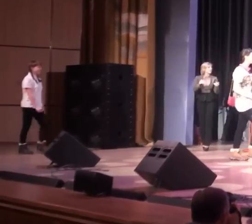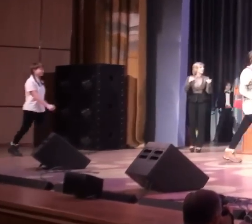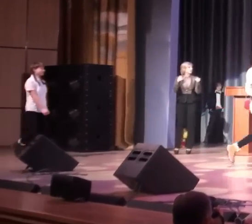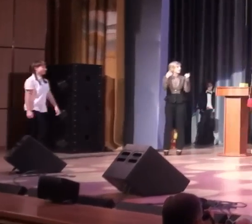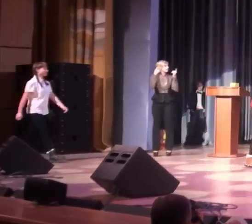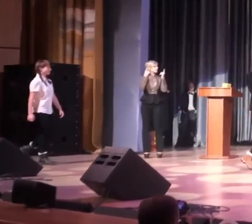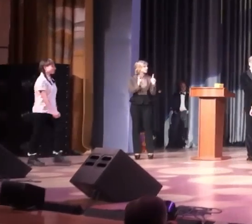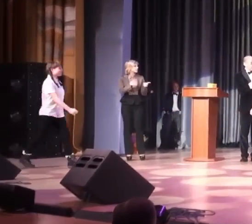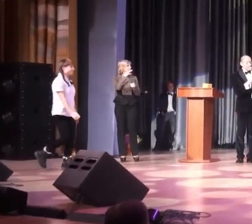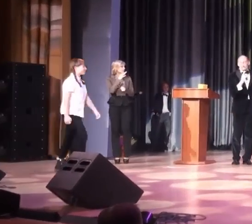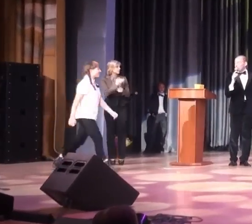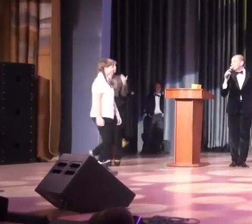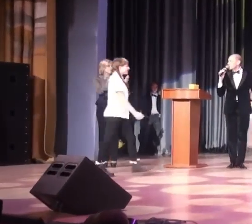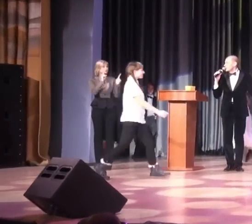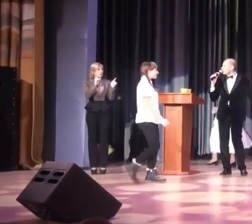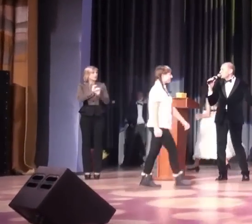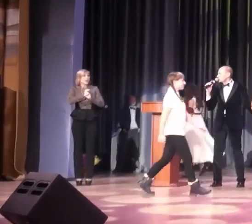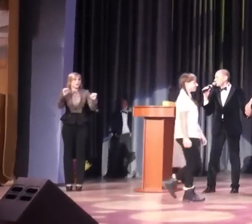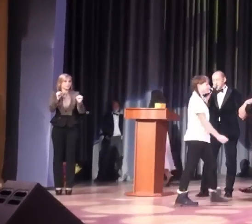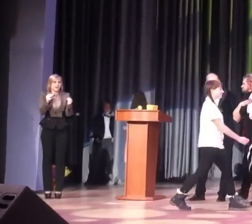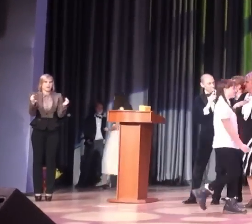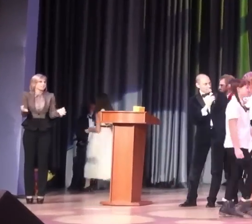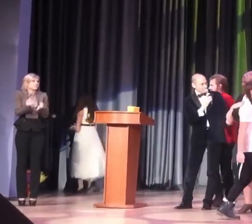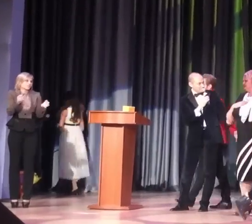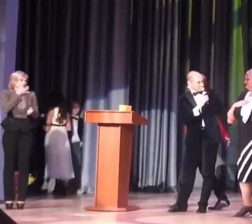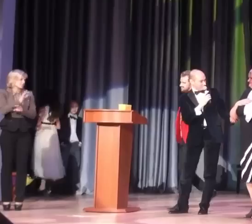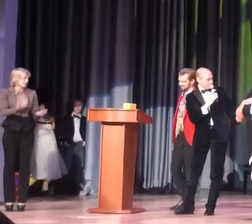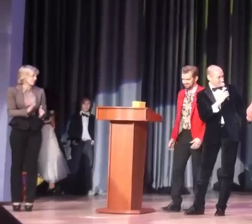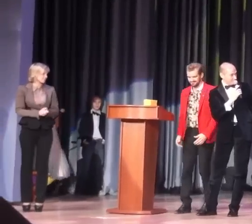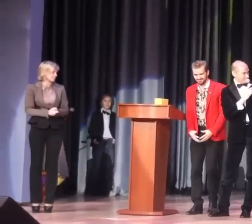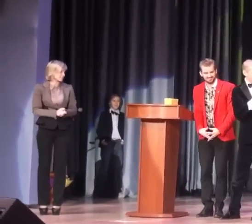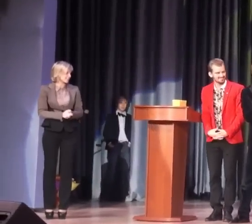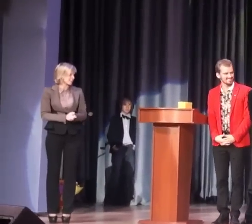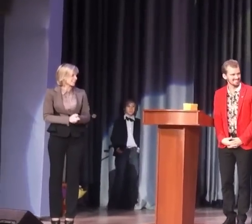Действительно, сказать про вас, что вы героиня, не сказать ничего.